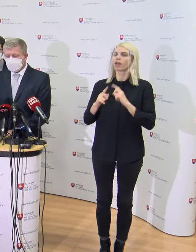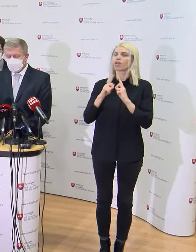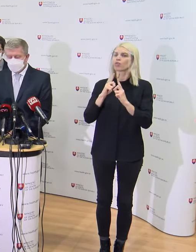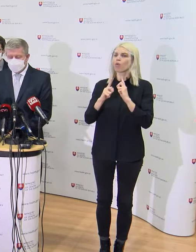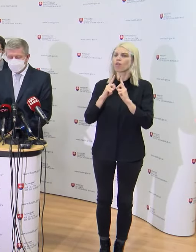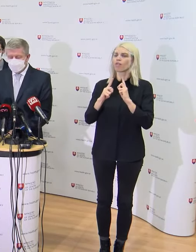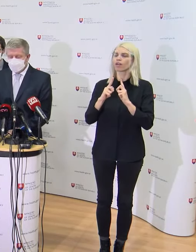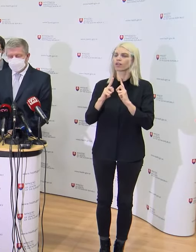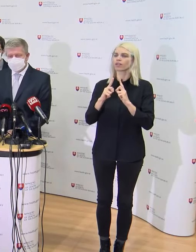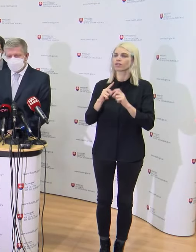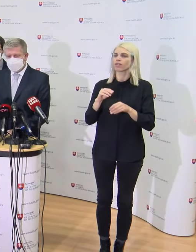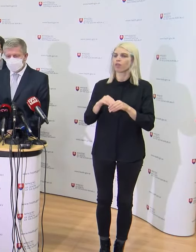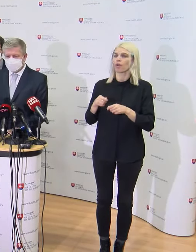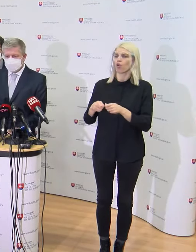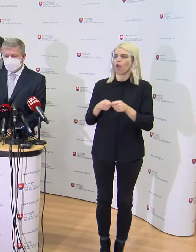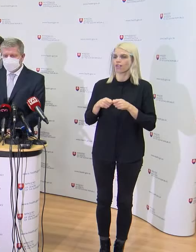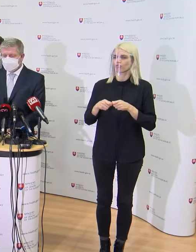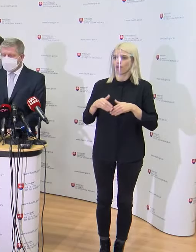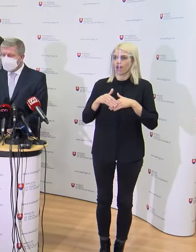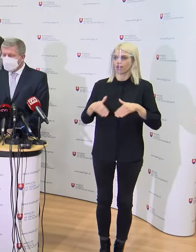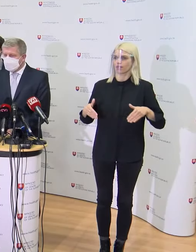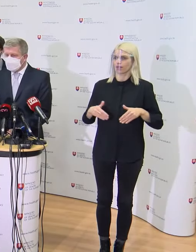na koaličnej rade.